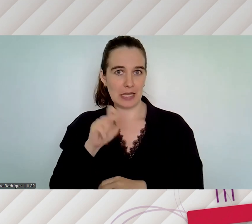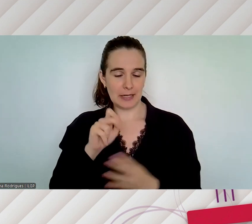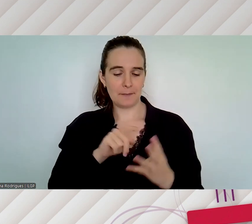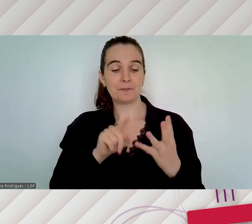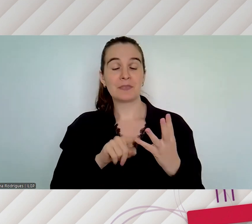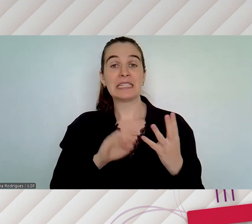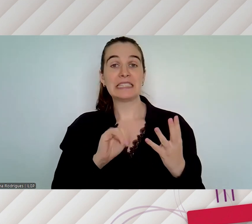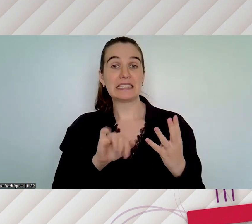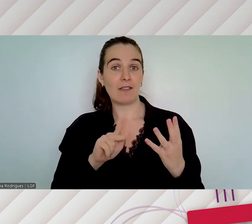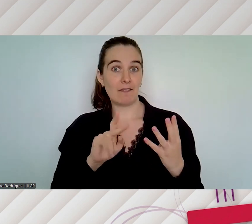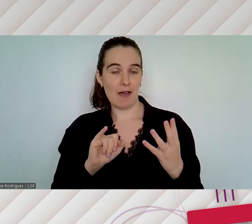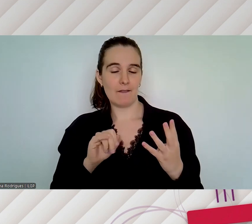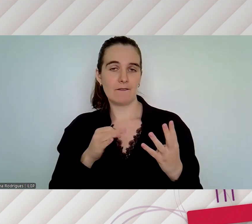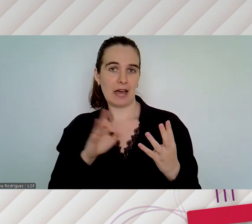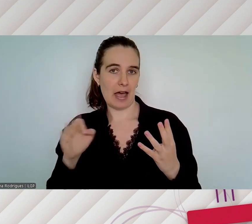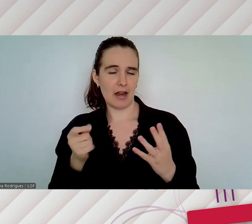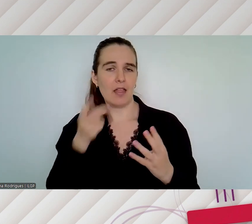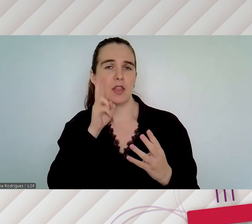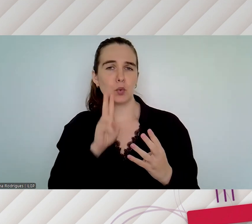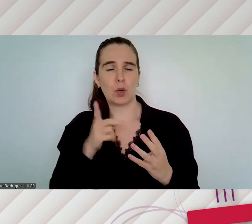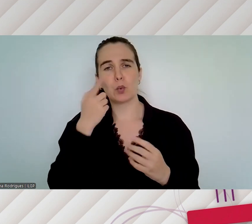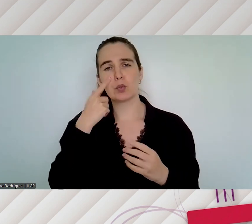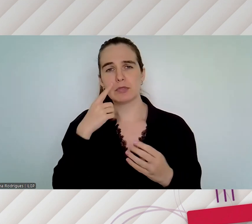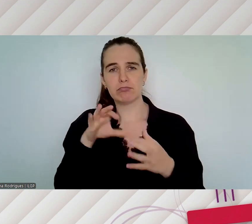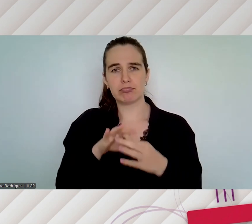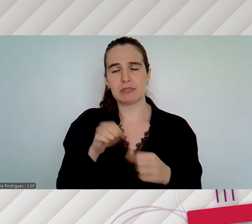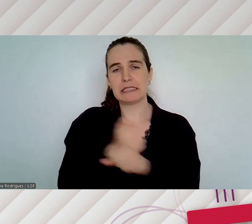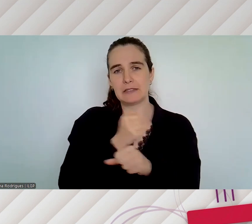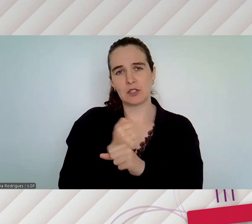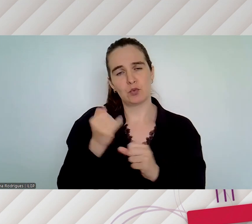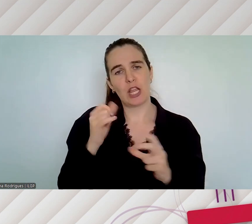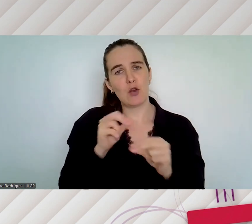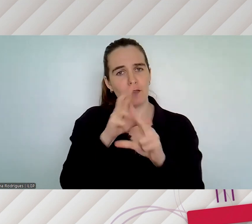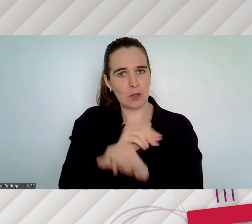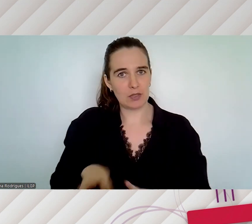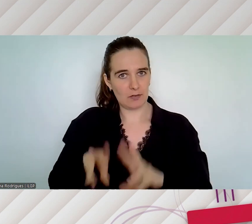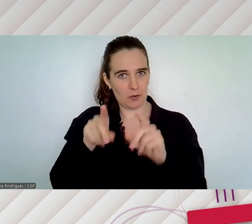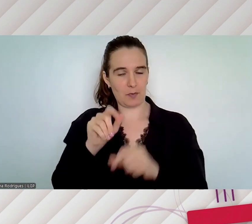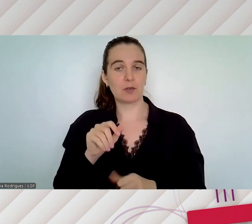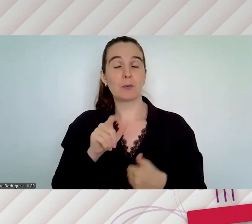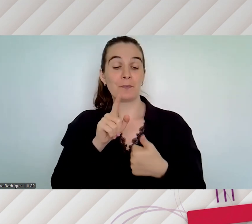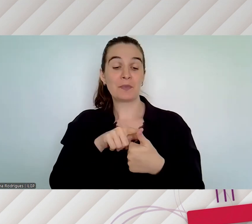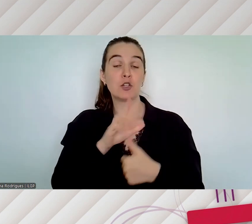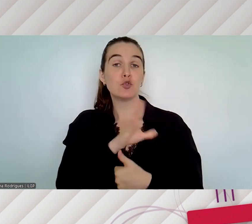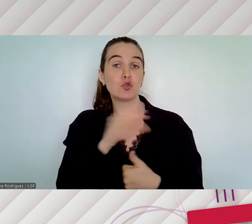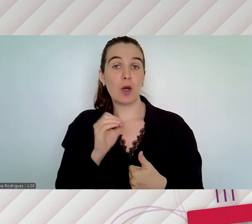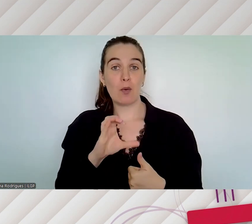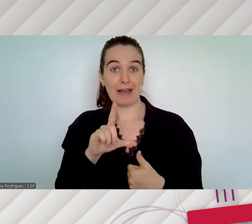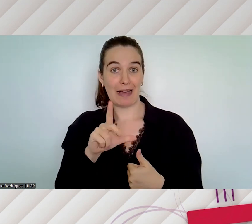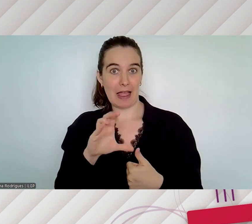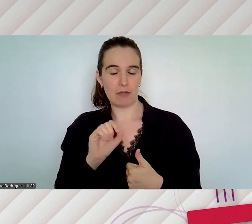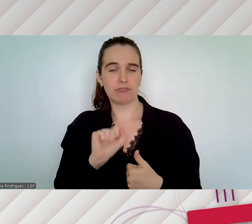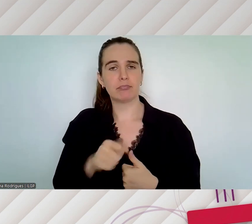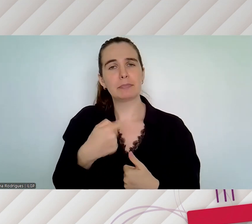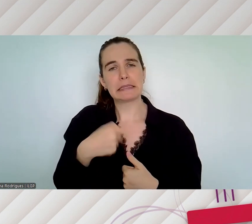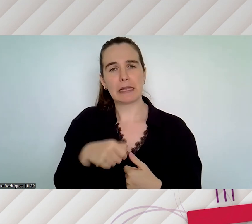Ferreira, Diretora de Serviços do Conhecimento, Inovação e Desenvolvimento do INA, e João Martins Claro, Presidente do Conselho